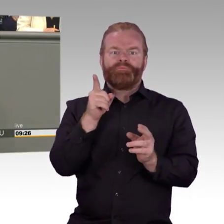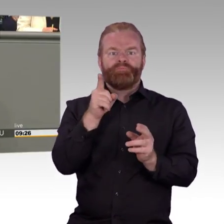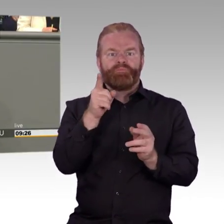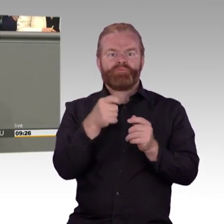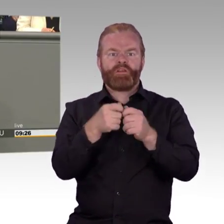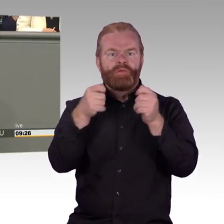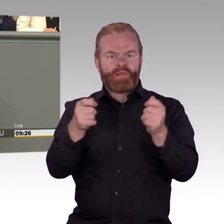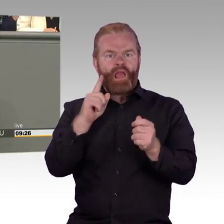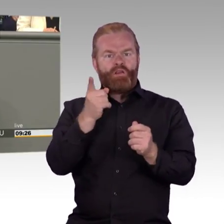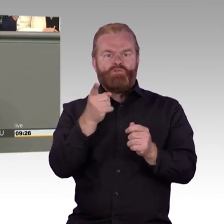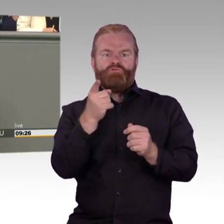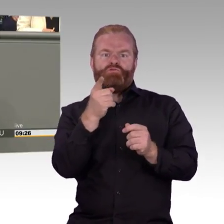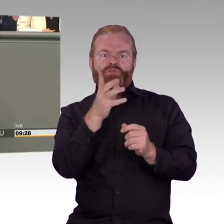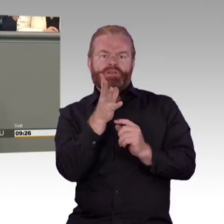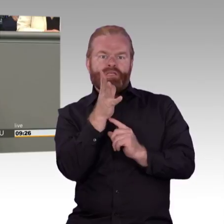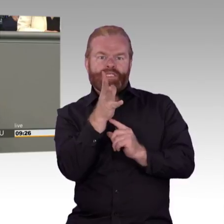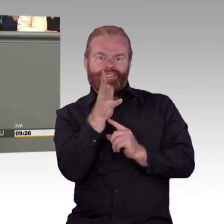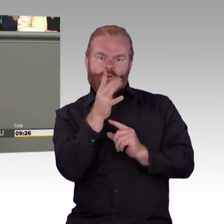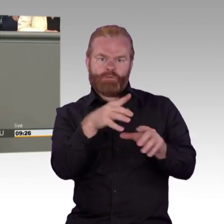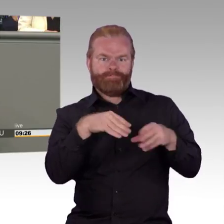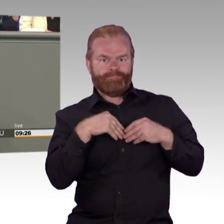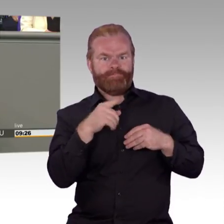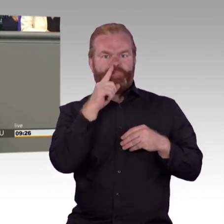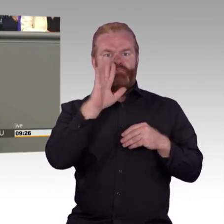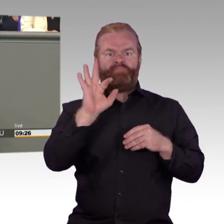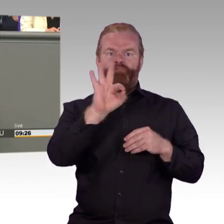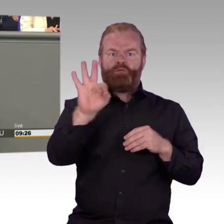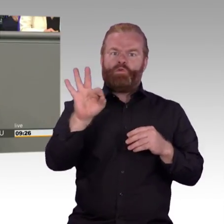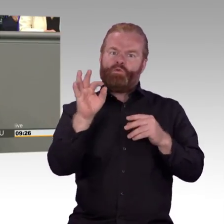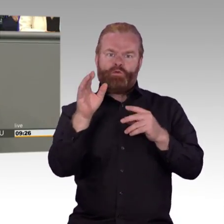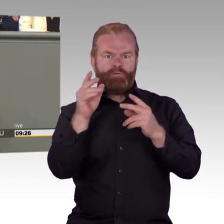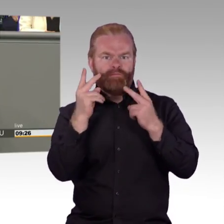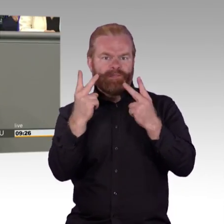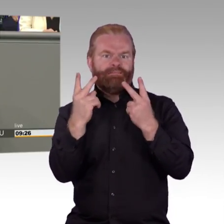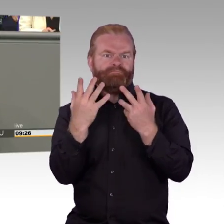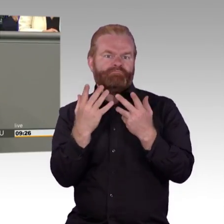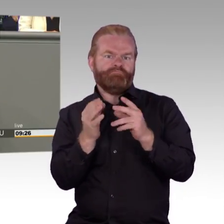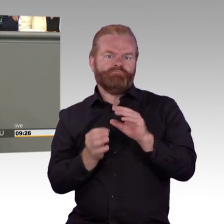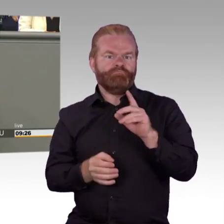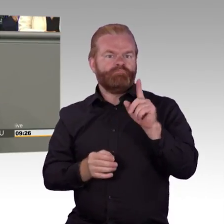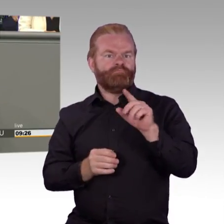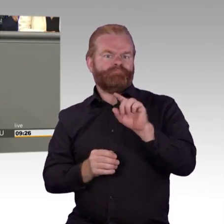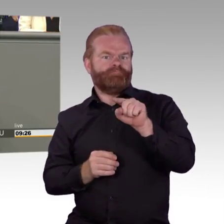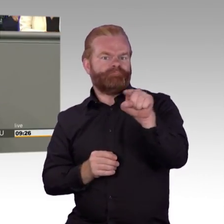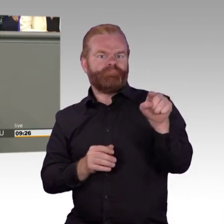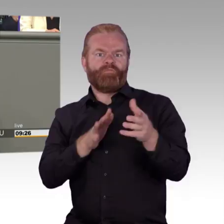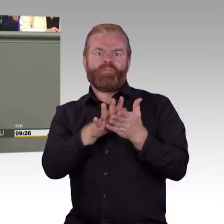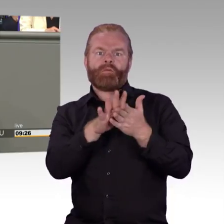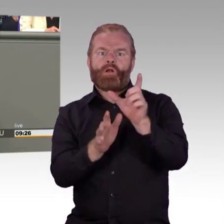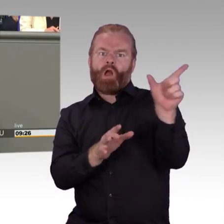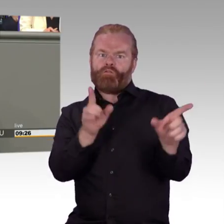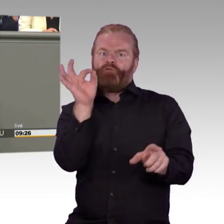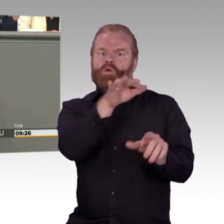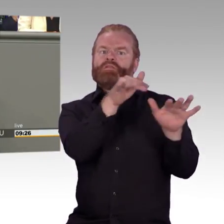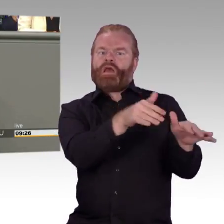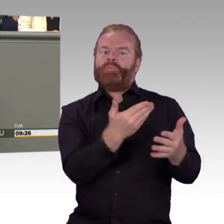Wir haben jetzt den Blick auf einige Regeln dann noch zu werfen. Es ist so geregelt, dass in der Eingangsinstanz das OLG